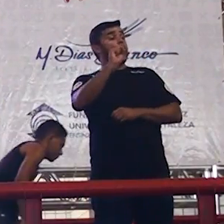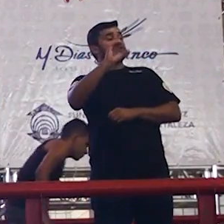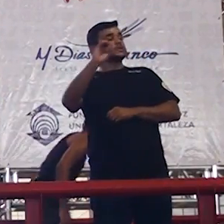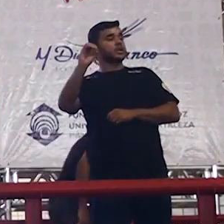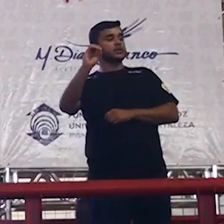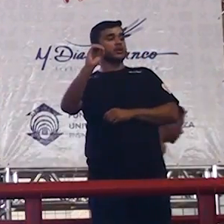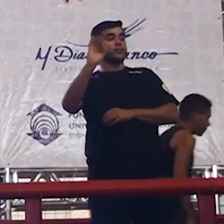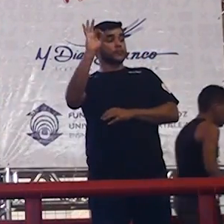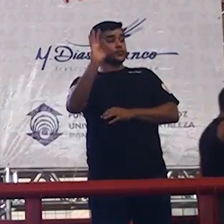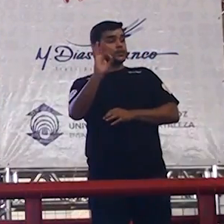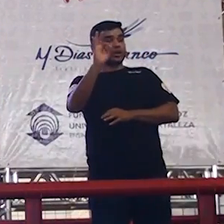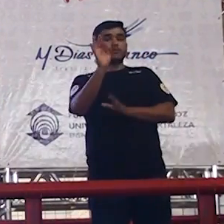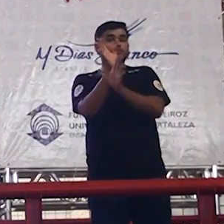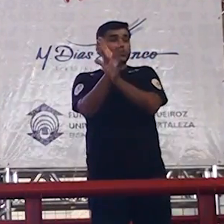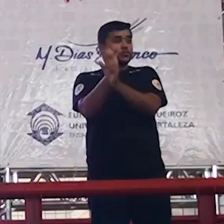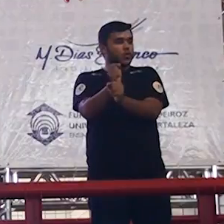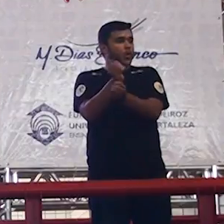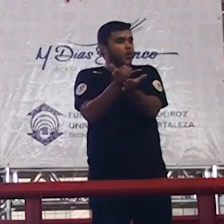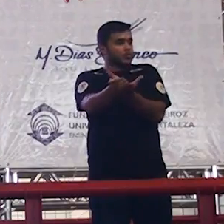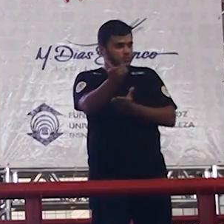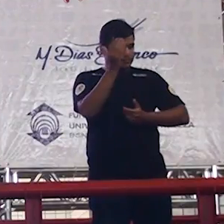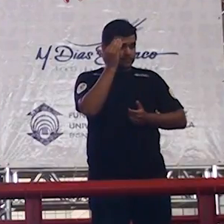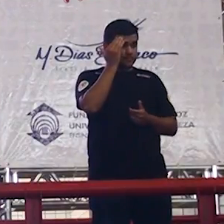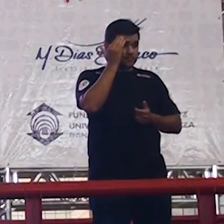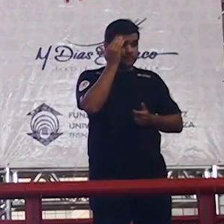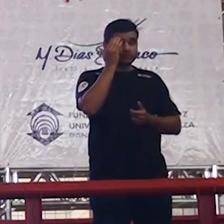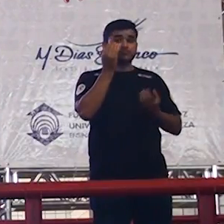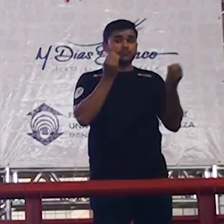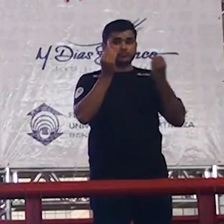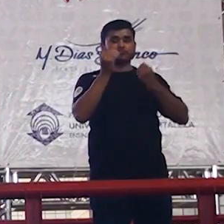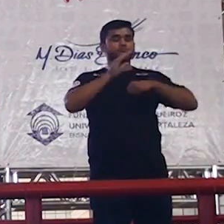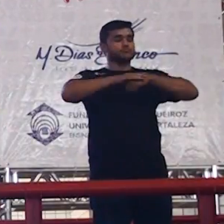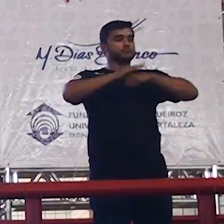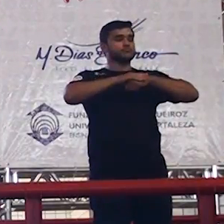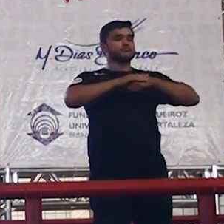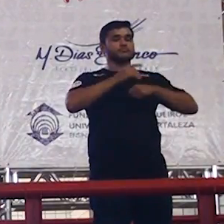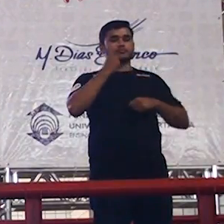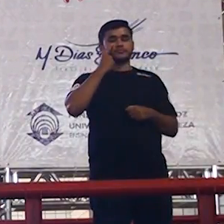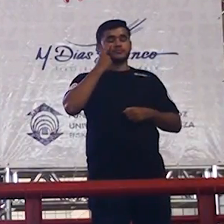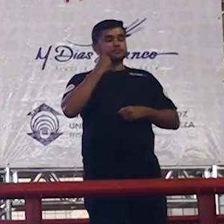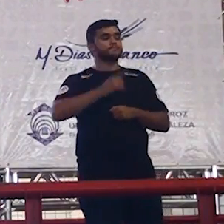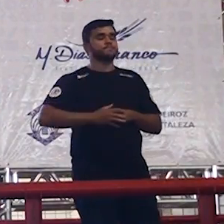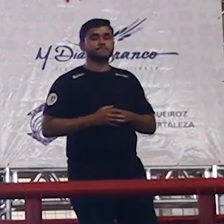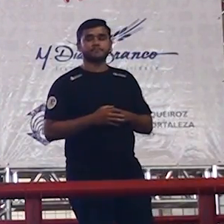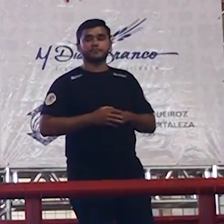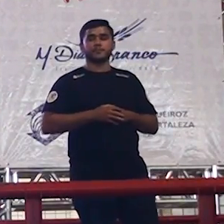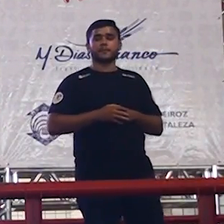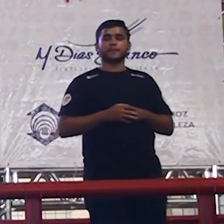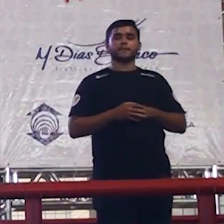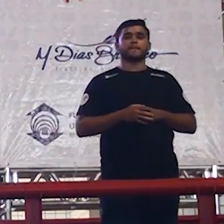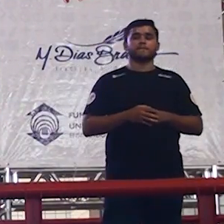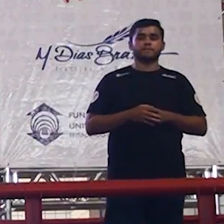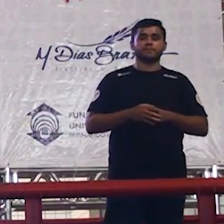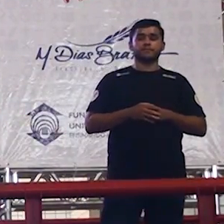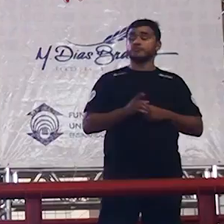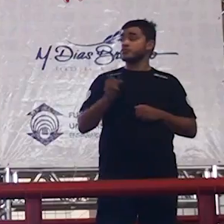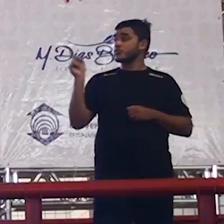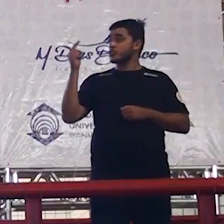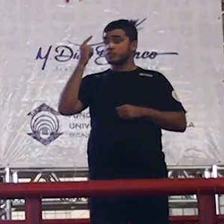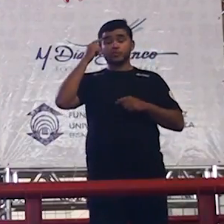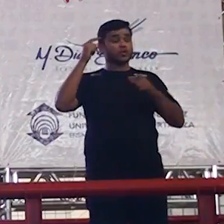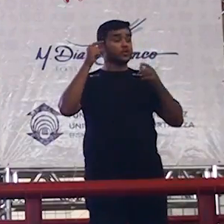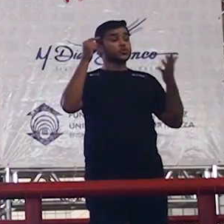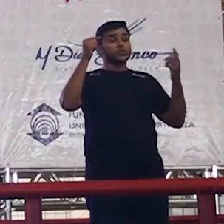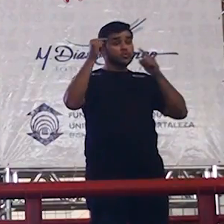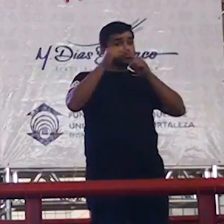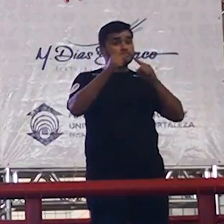conseguimos resolver pelo que sobra, que é o que nós chamamos de complementar. Então, só repetindo esse raciocínio